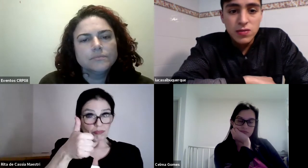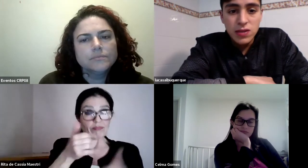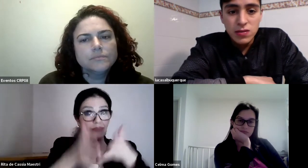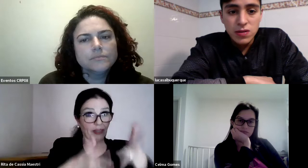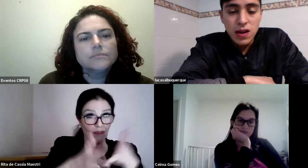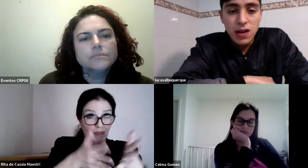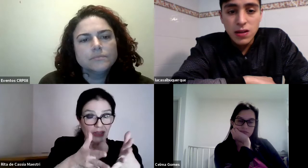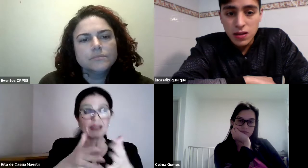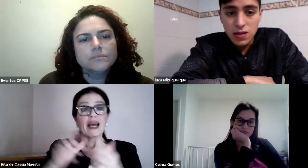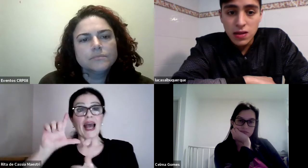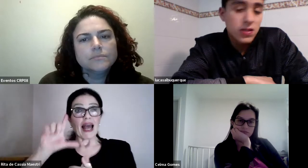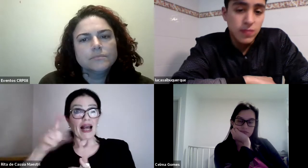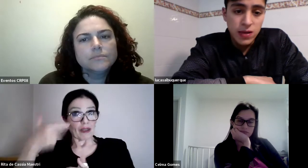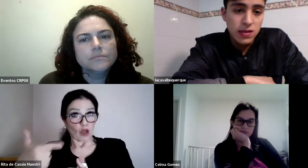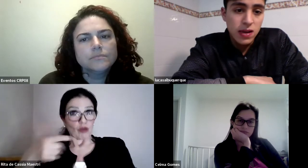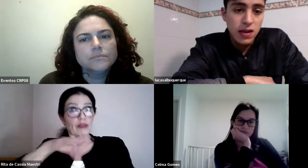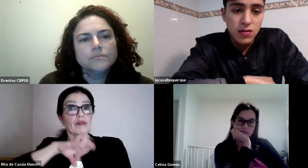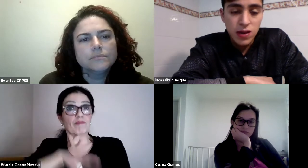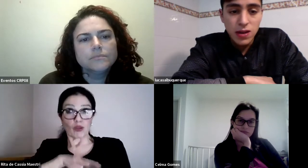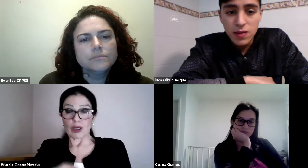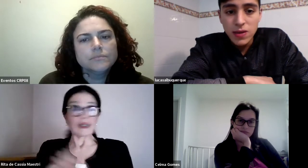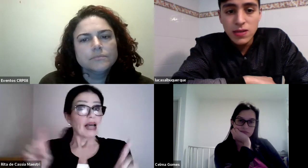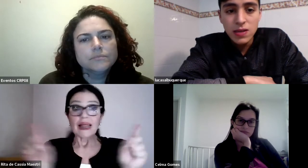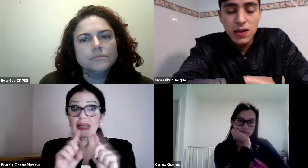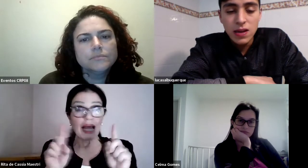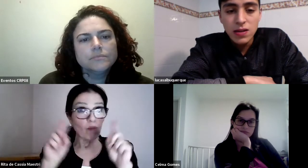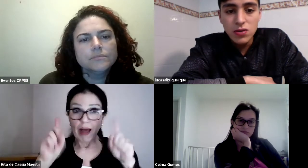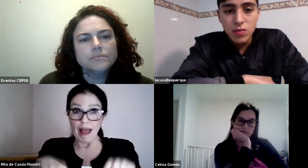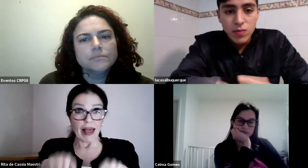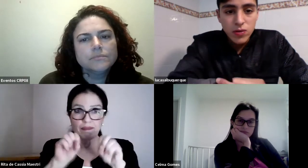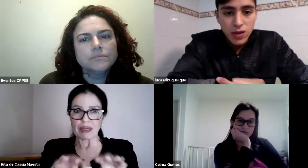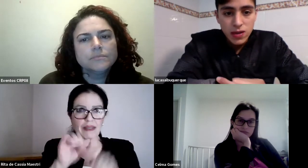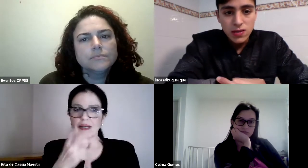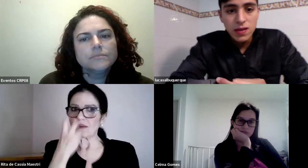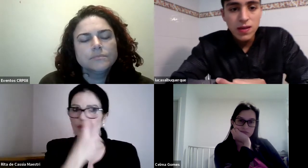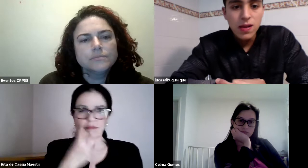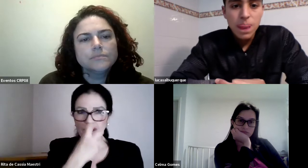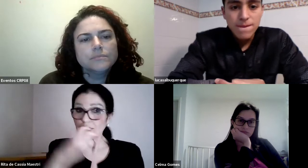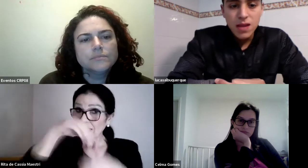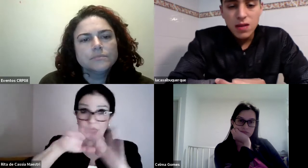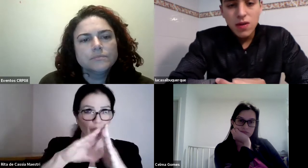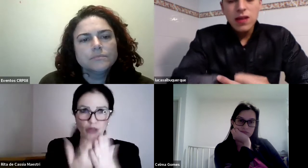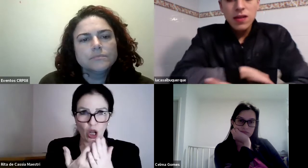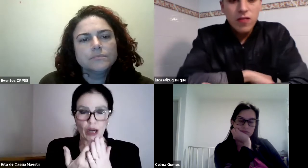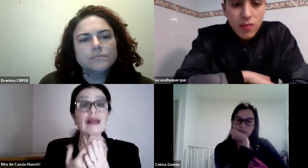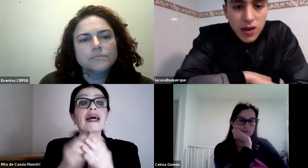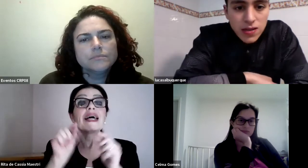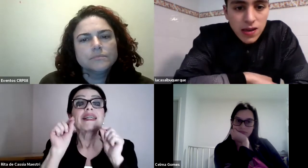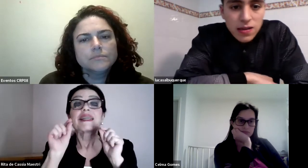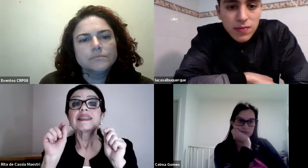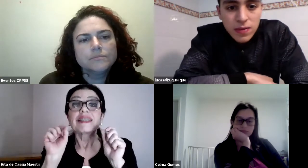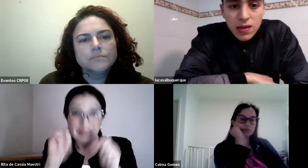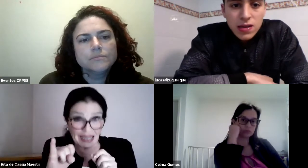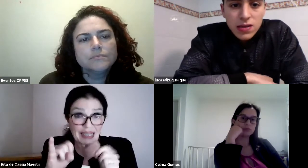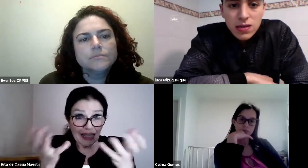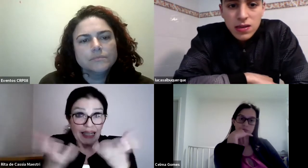ter o ensino das disciplinas na L1, que é Libras, e na L2 como português. E não é na forma